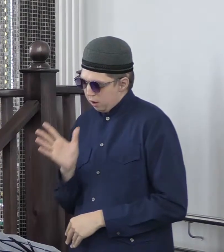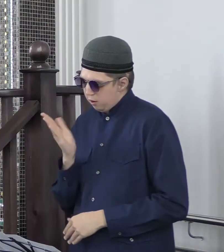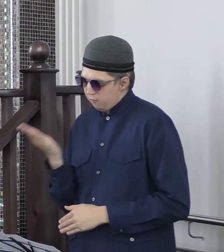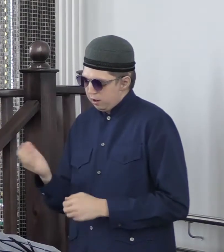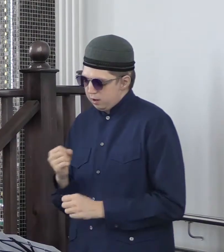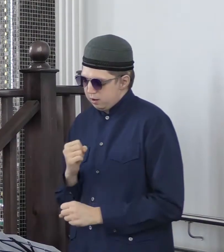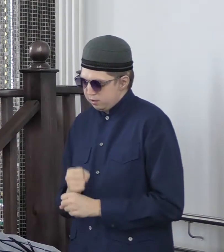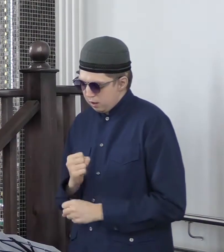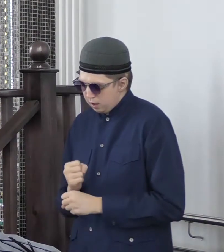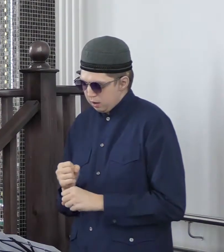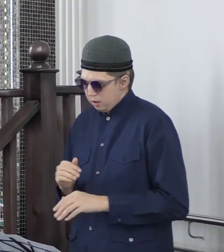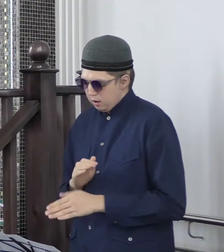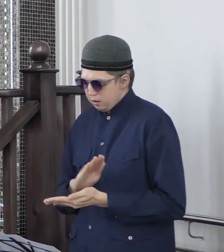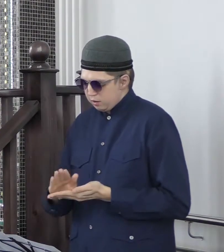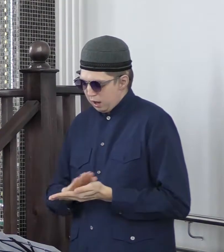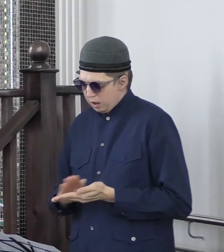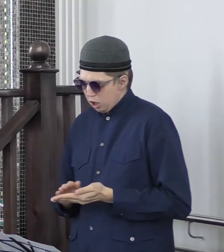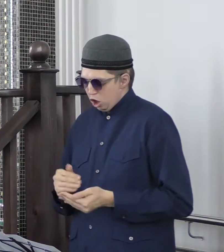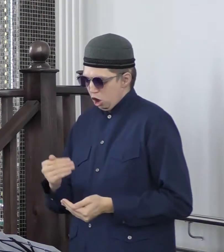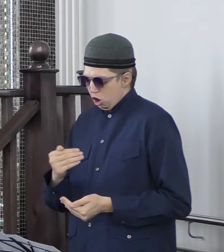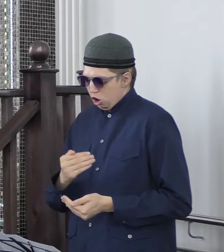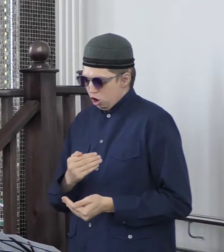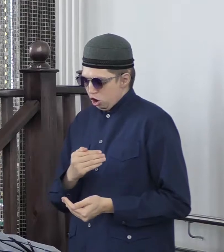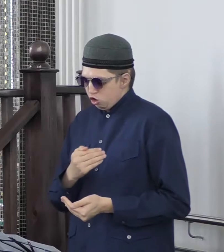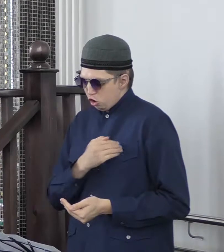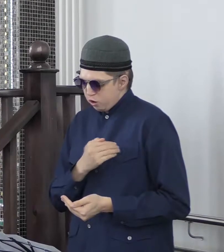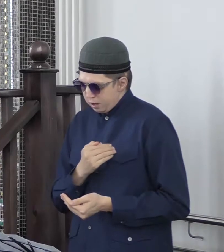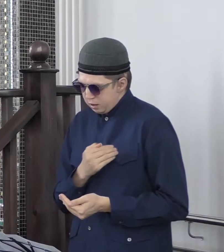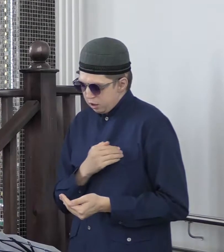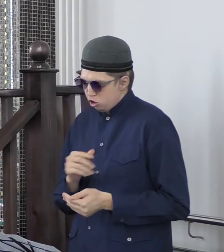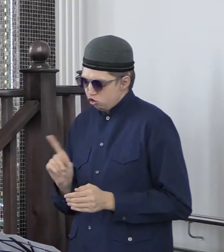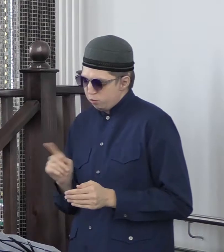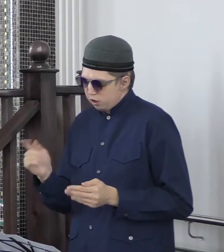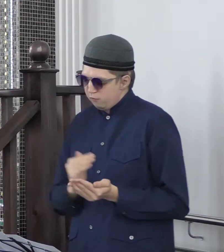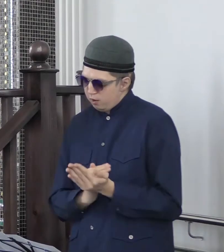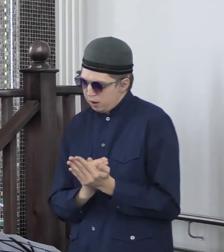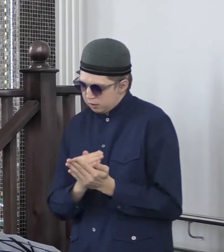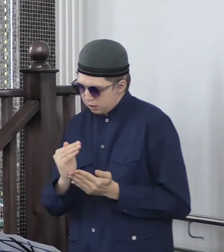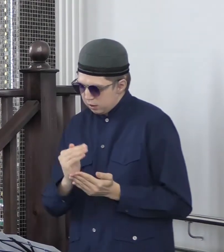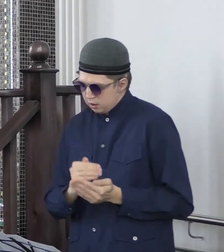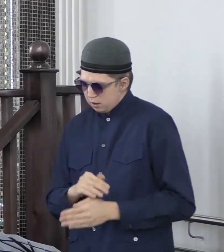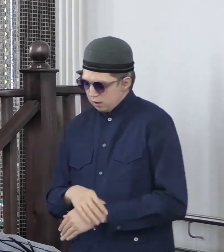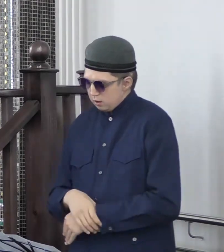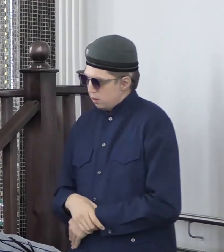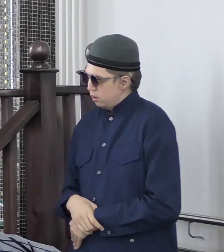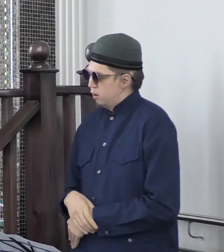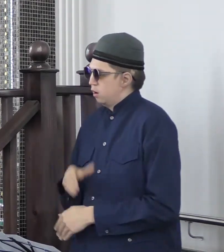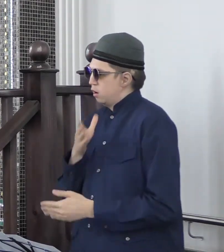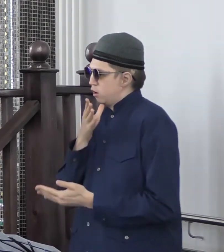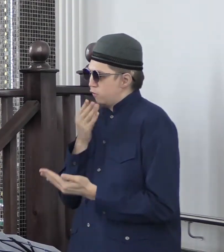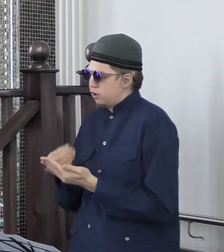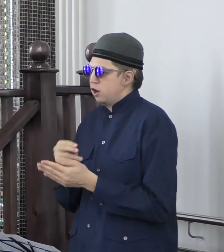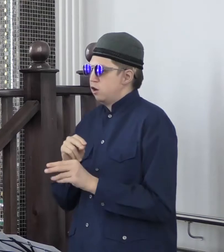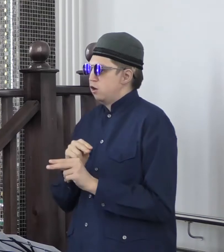за Ислам, но, к сожалению, иногда держимся раздельно. У того свой масхаб, у этого свое